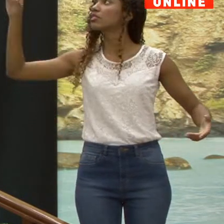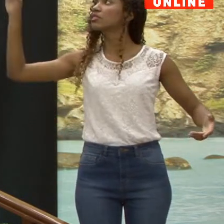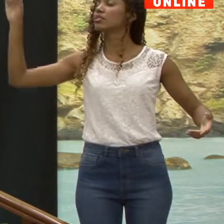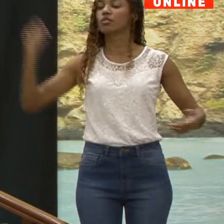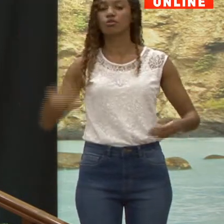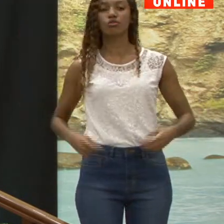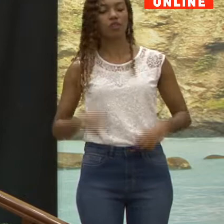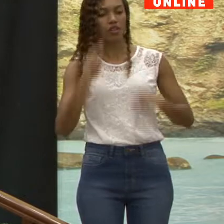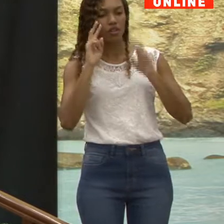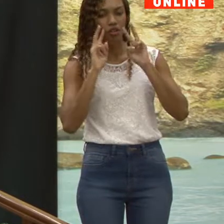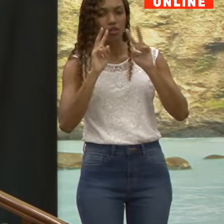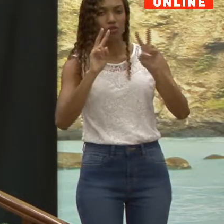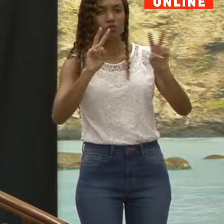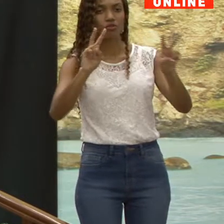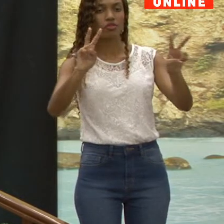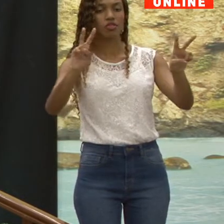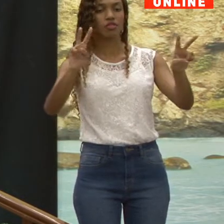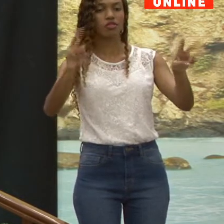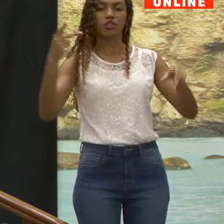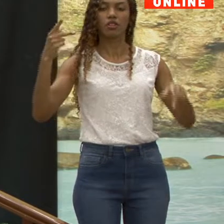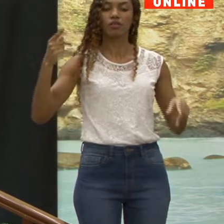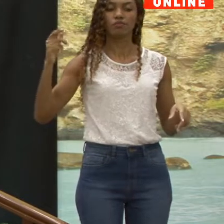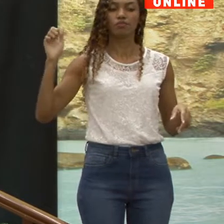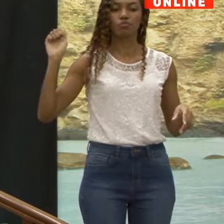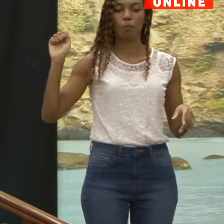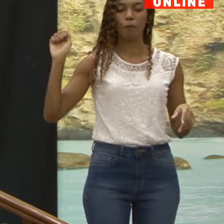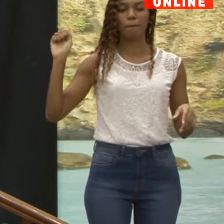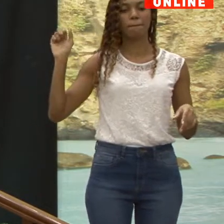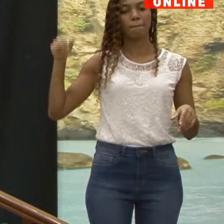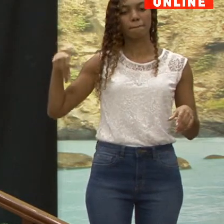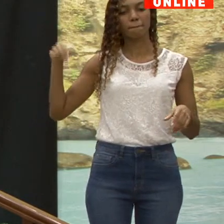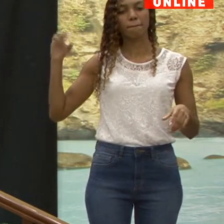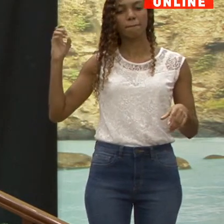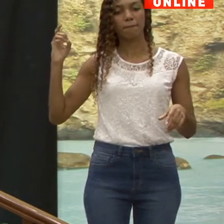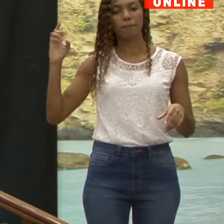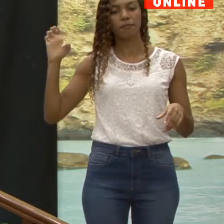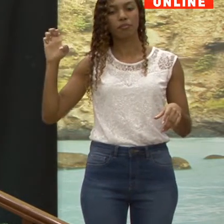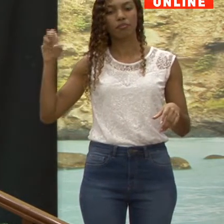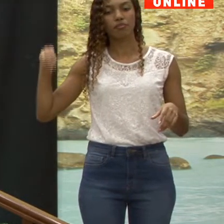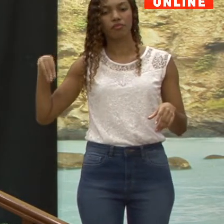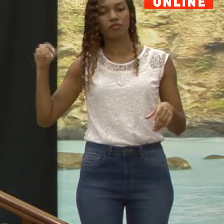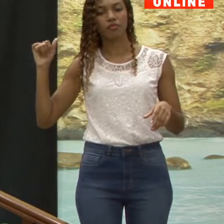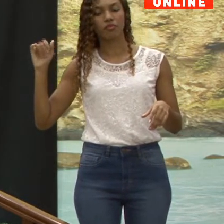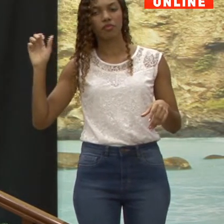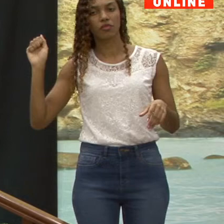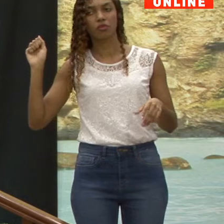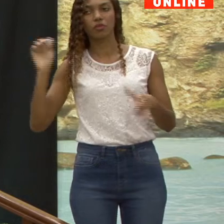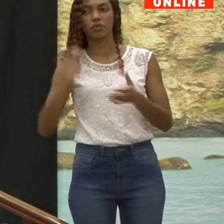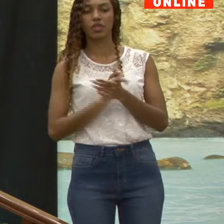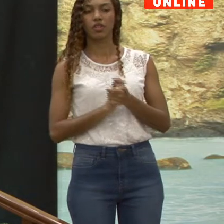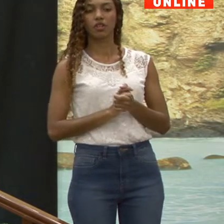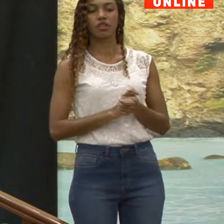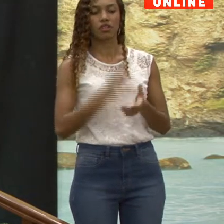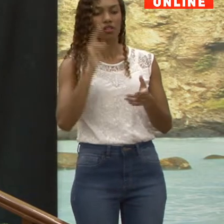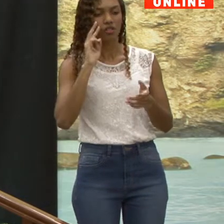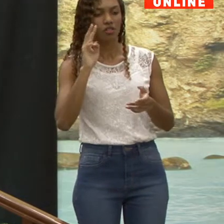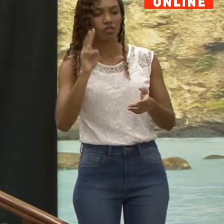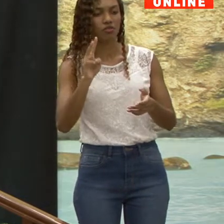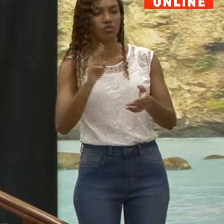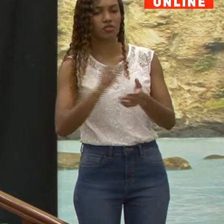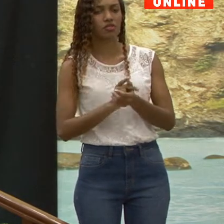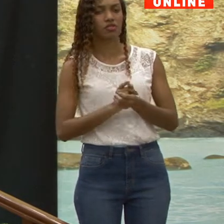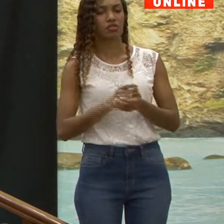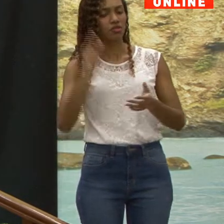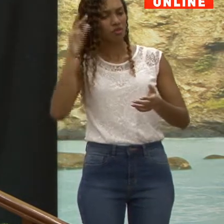visão desta pandemia muito além do que os teus olhos naturais podem te dar.